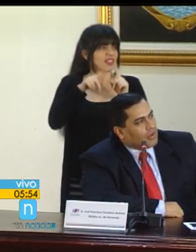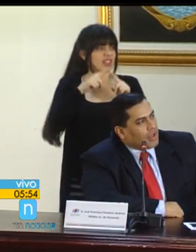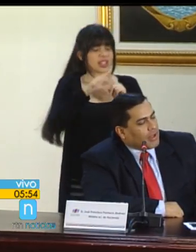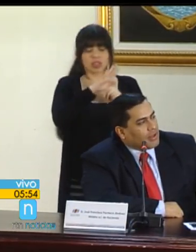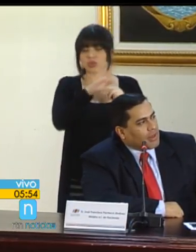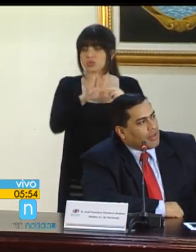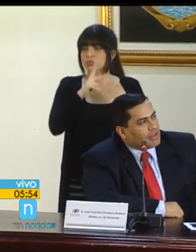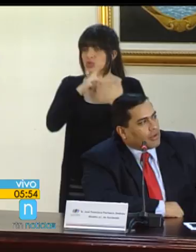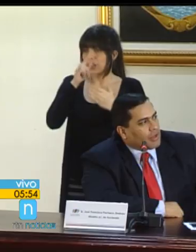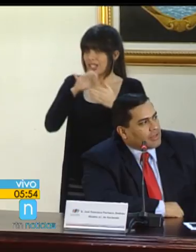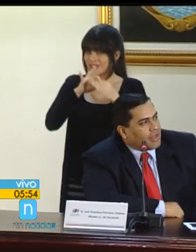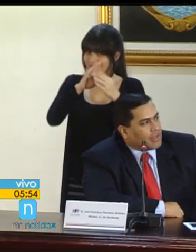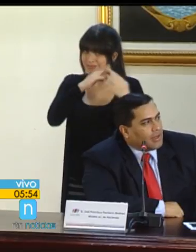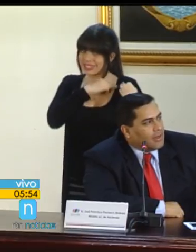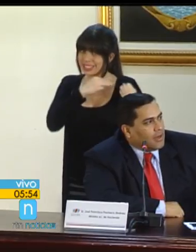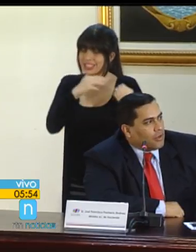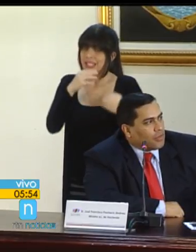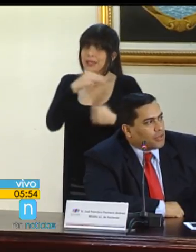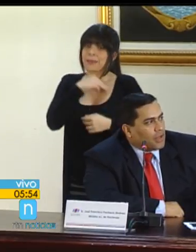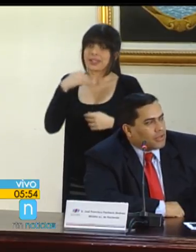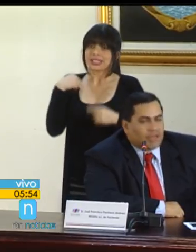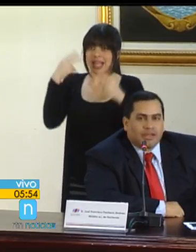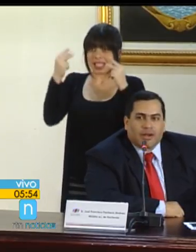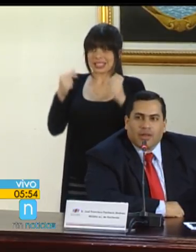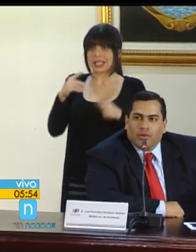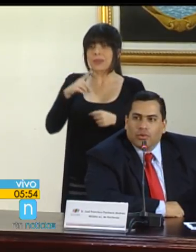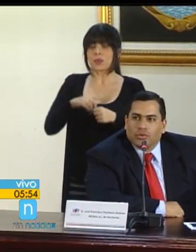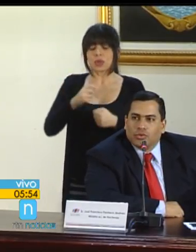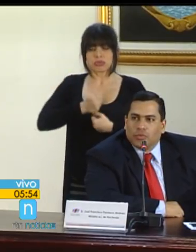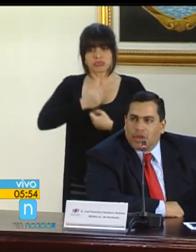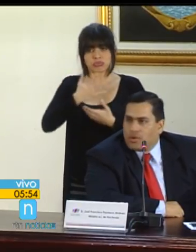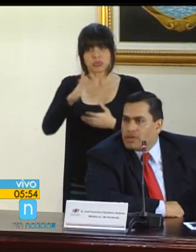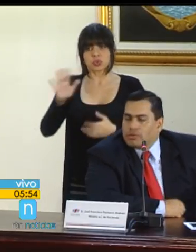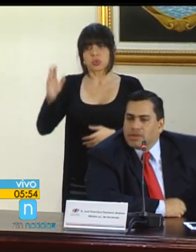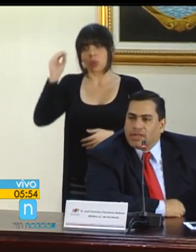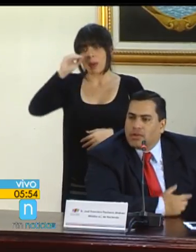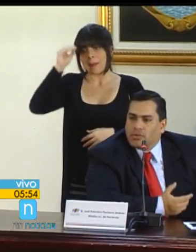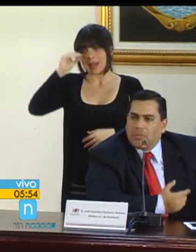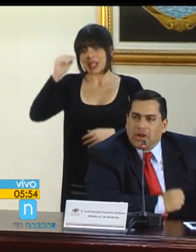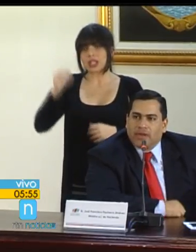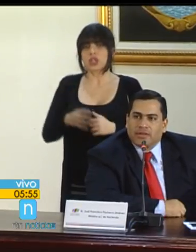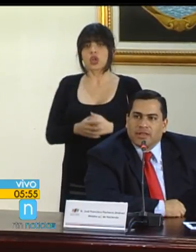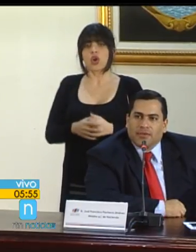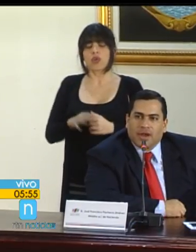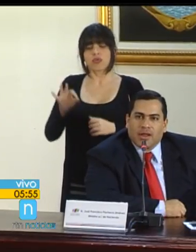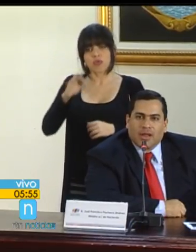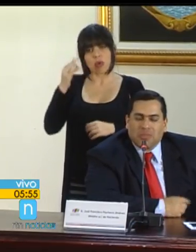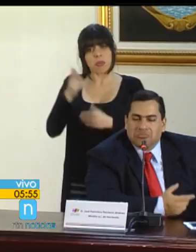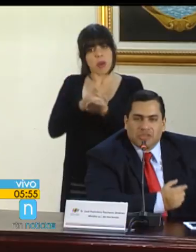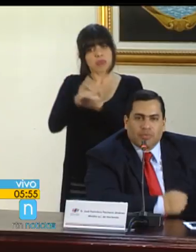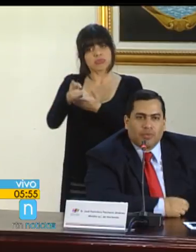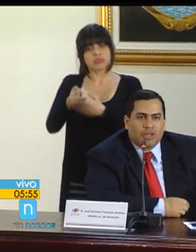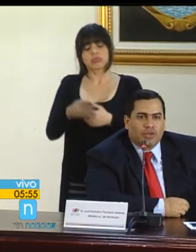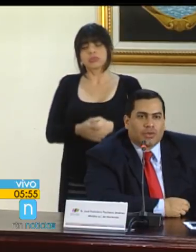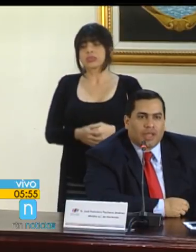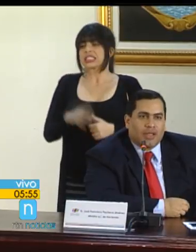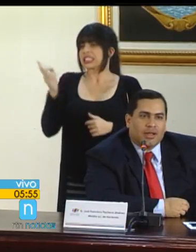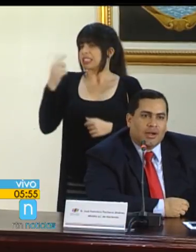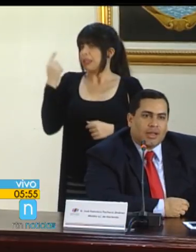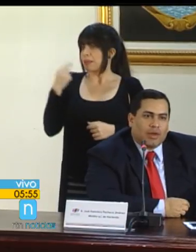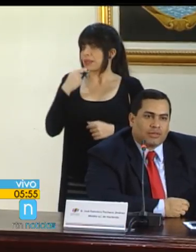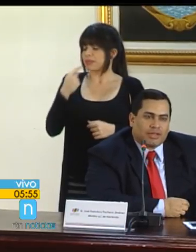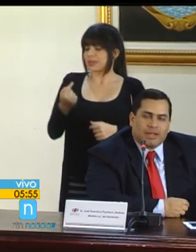a cargo del Ministerio de Hacienda. Los diputados han externado sus opiniones, sus criterios de una manera bastante franca. Siempre hemos dicho